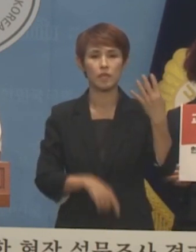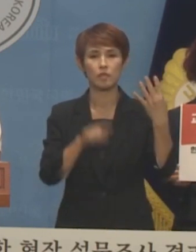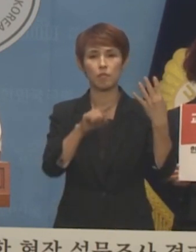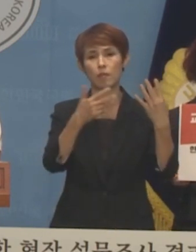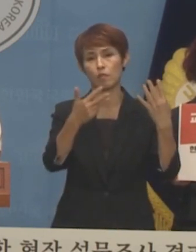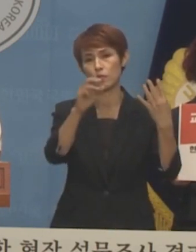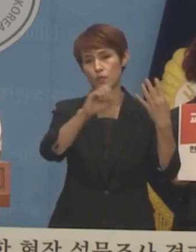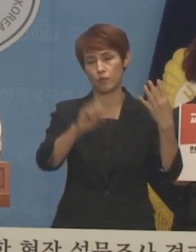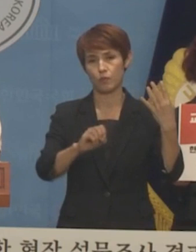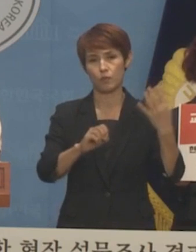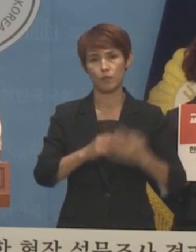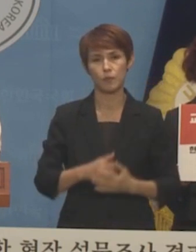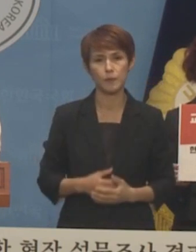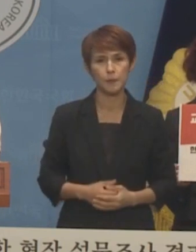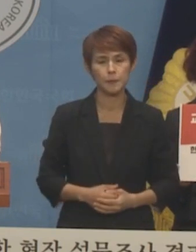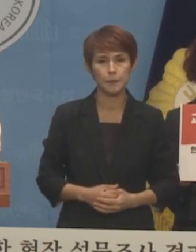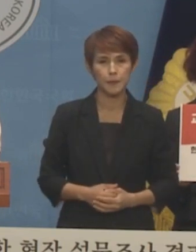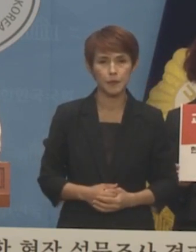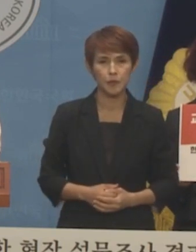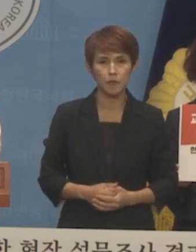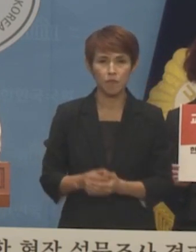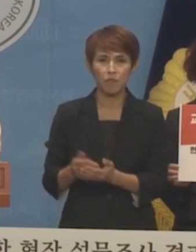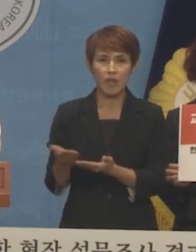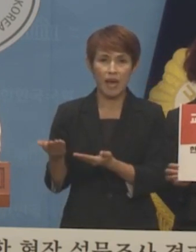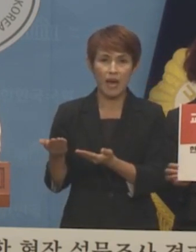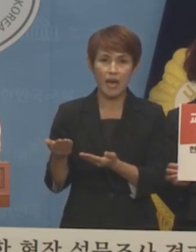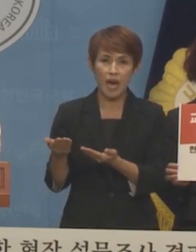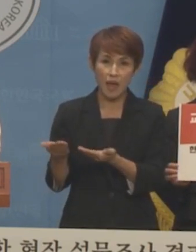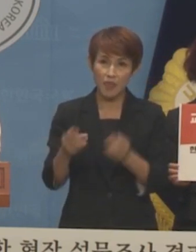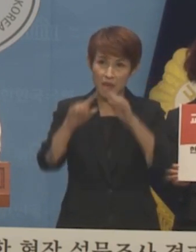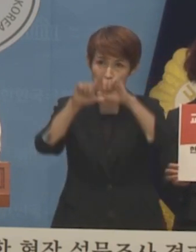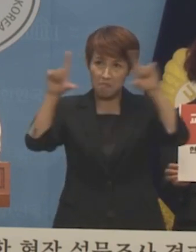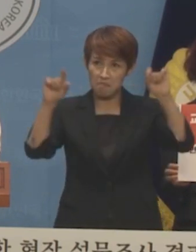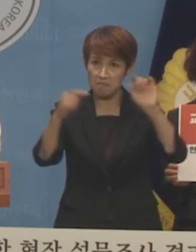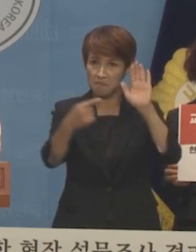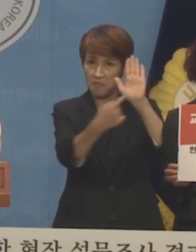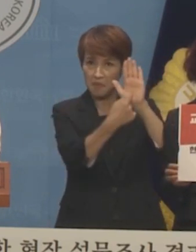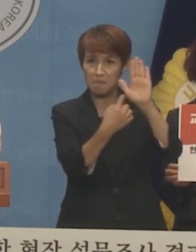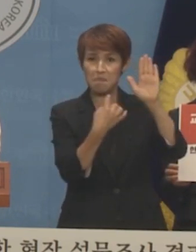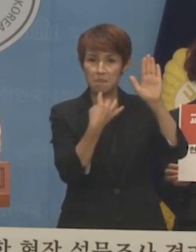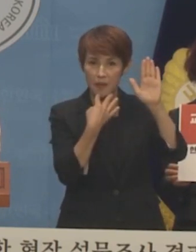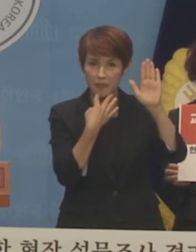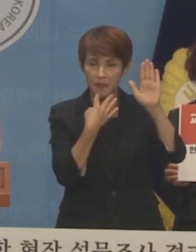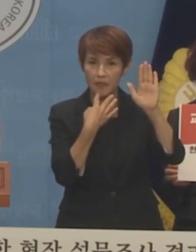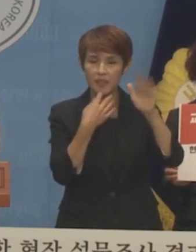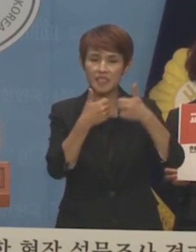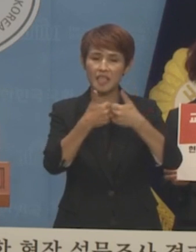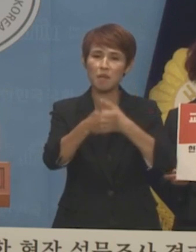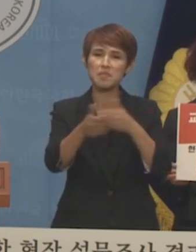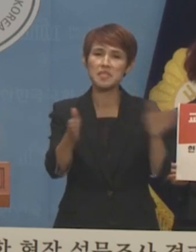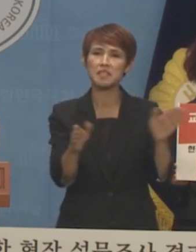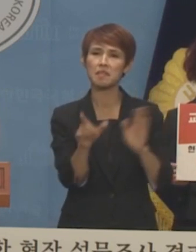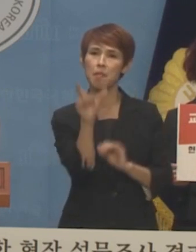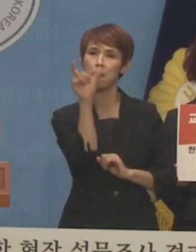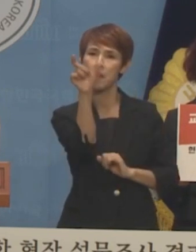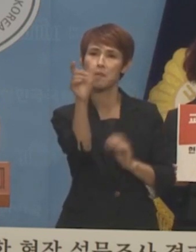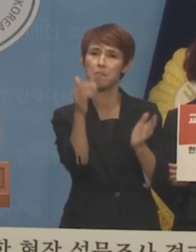이릅니다. 결국 안내판 갈아끼기 수준의 민원 상담실을 구축해놓고 전국